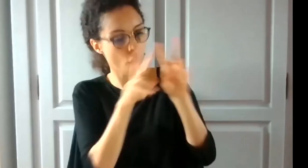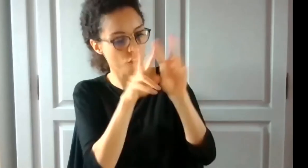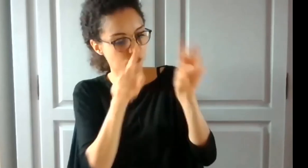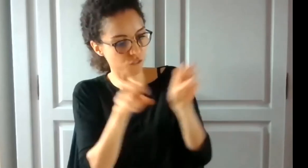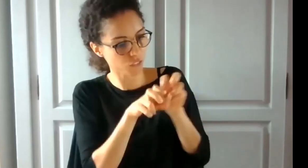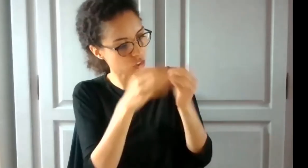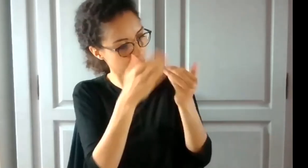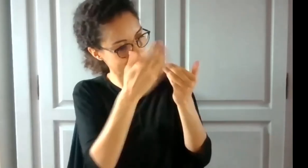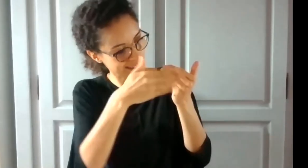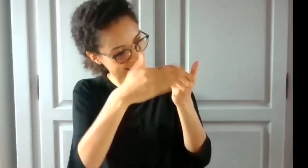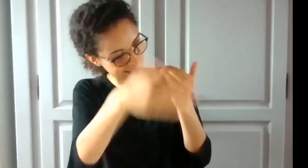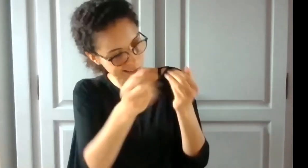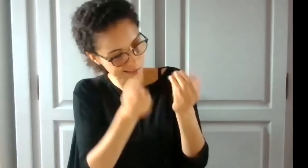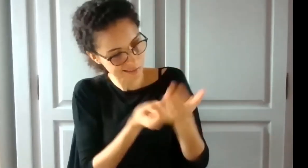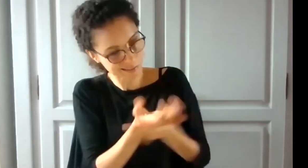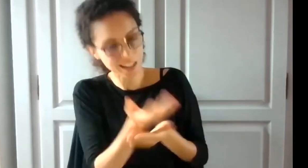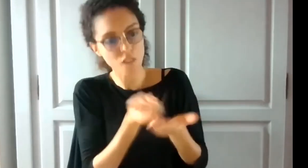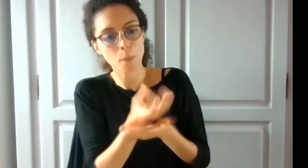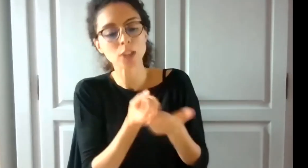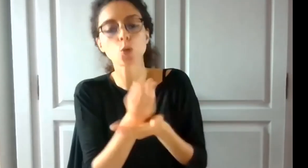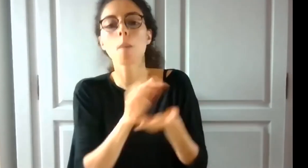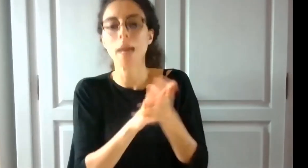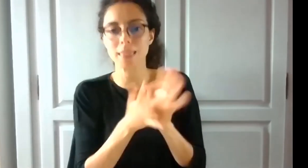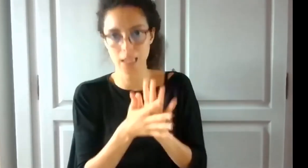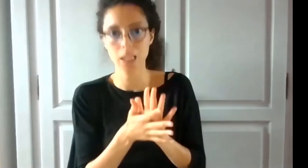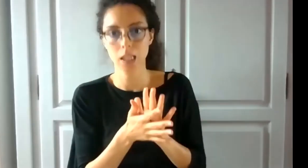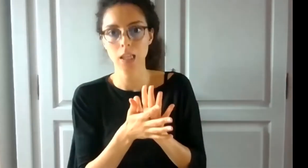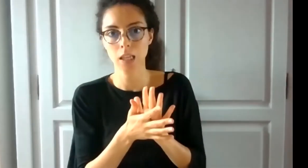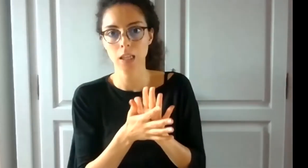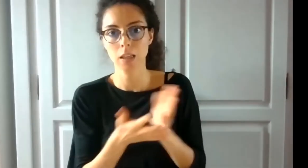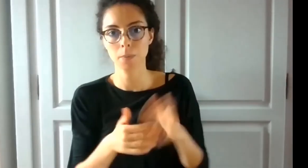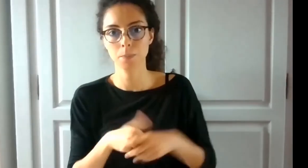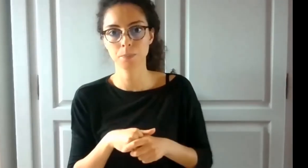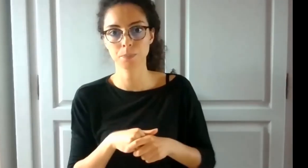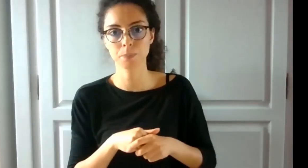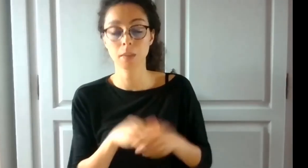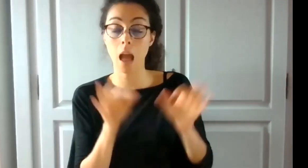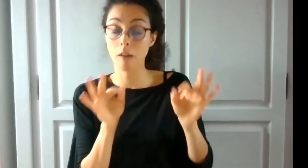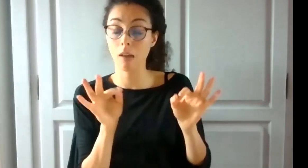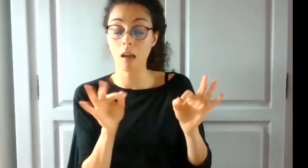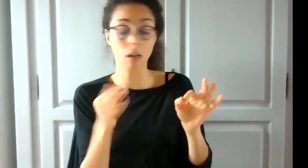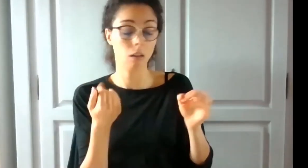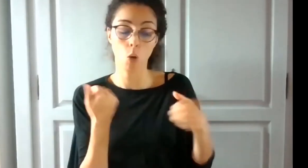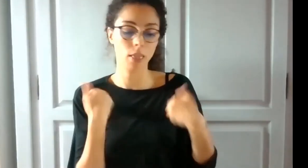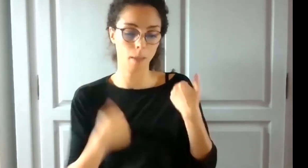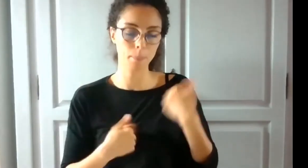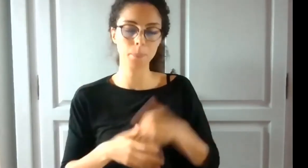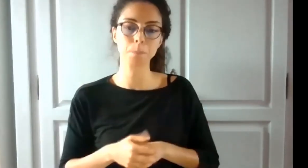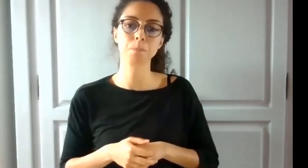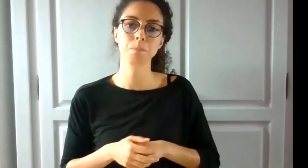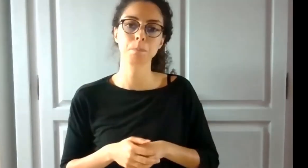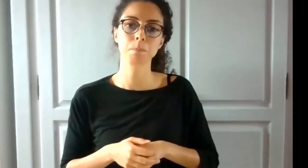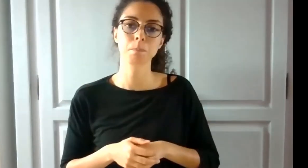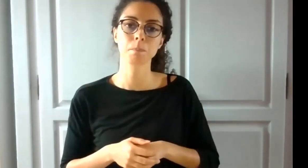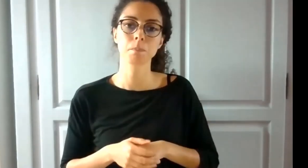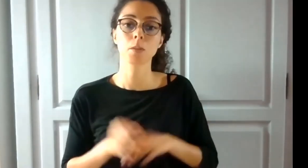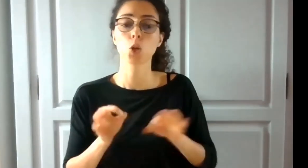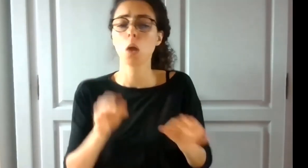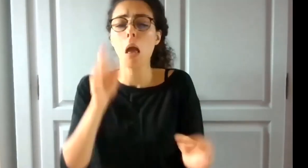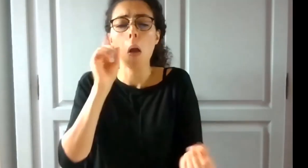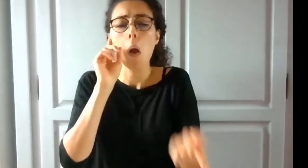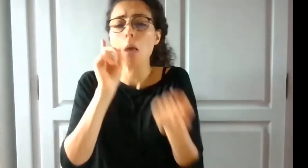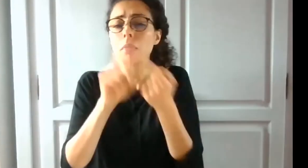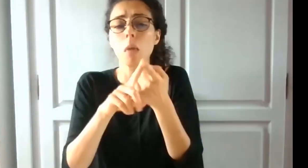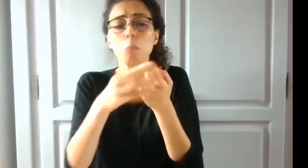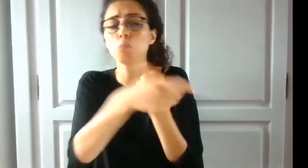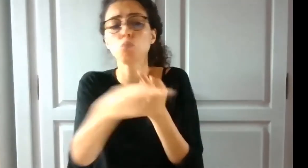des informations pratiques qui concernaient les handicaps. Alors, les sujets, vous le savez aussi bien que